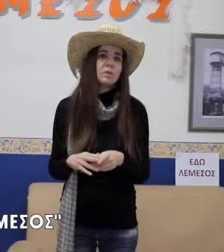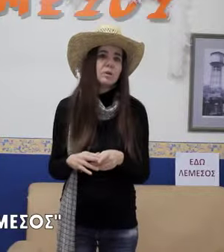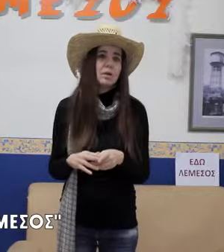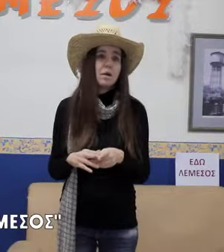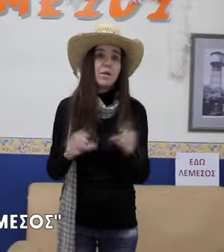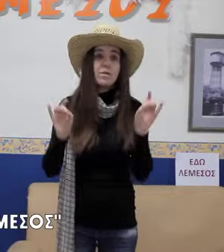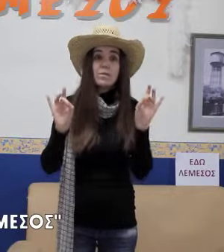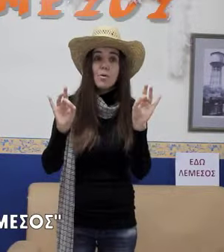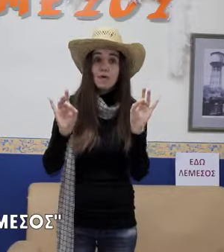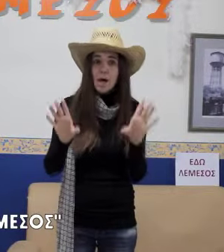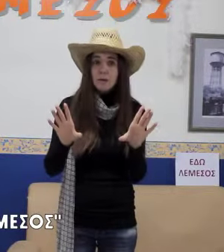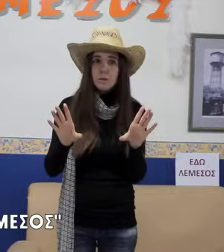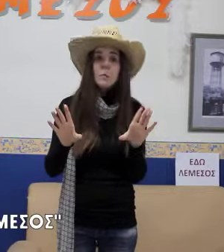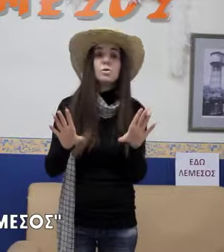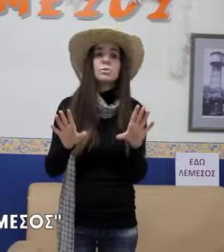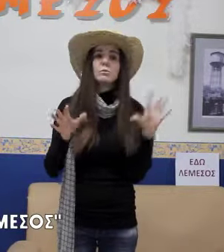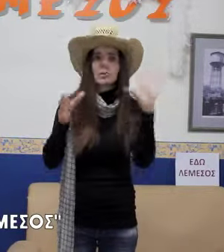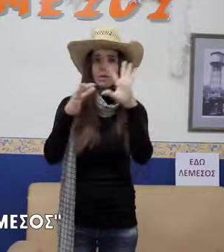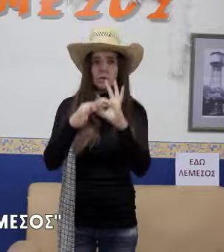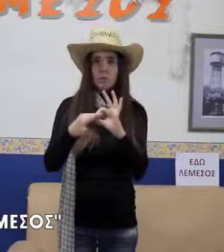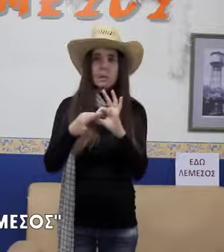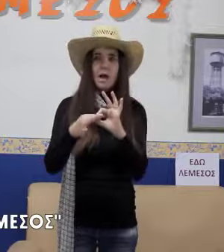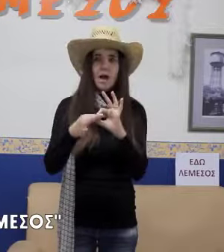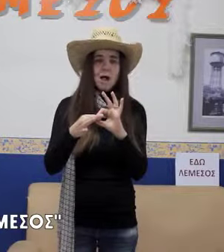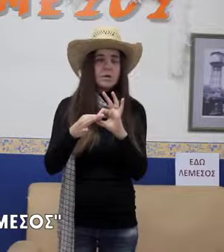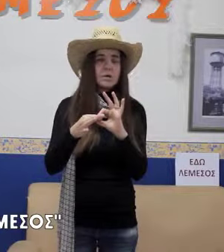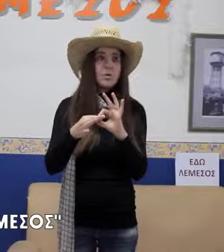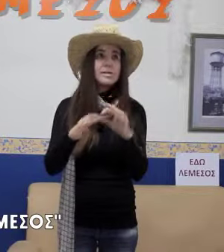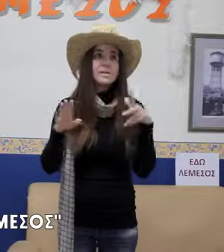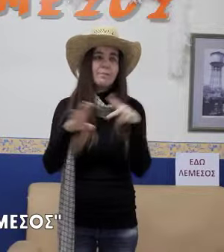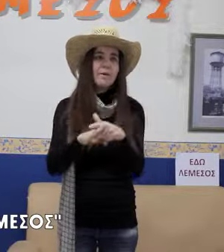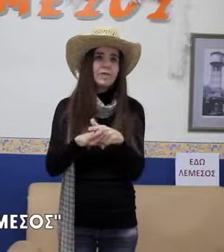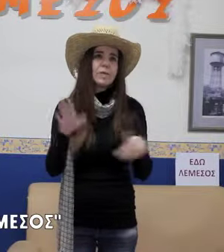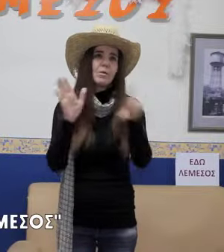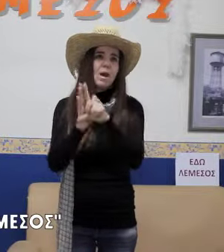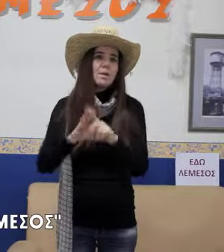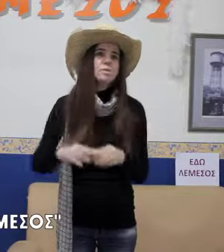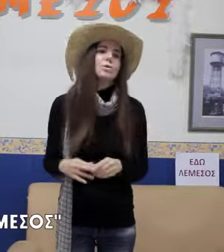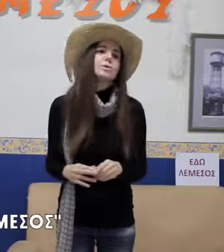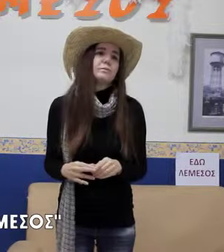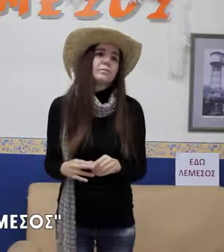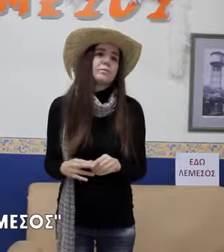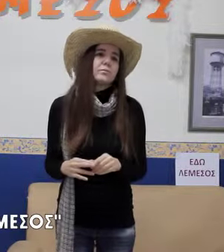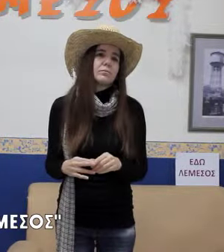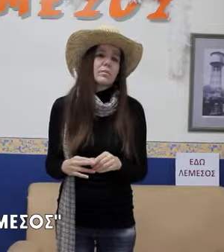δωρεά του Συνεργατικού Ταμιευτηρίου Λεμεσού, θα